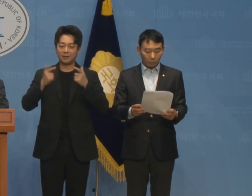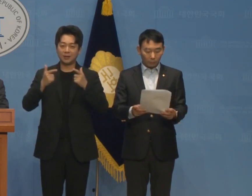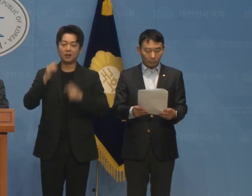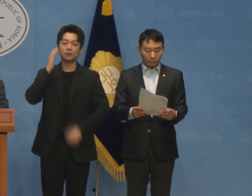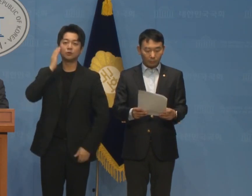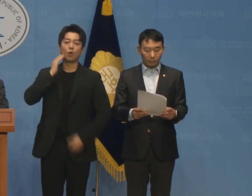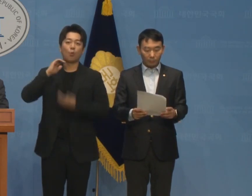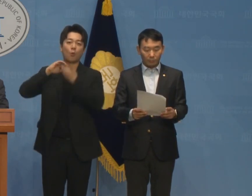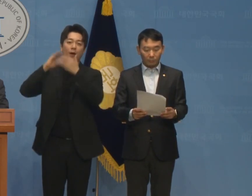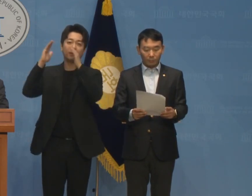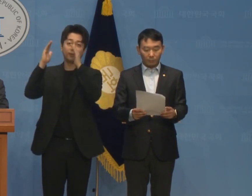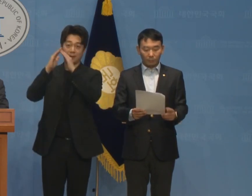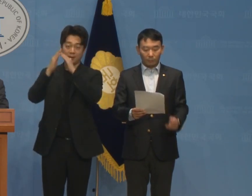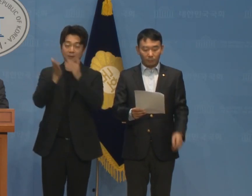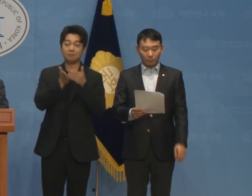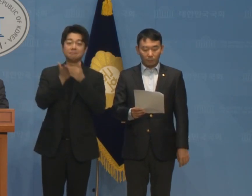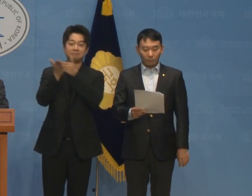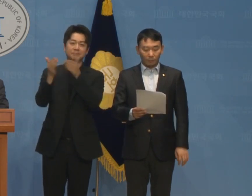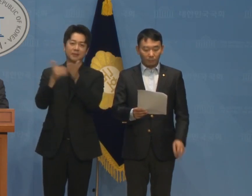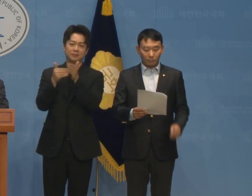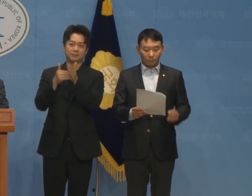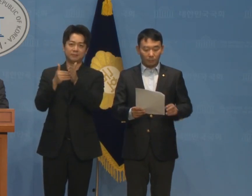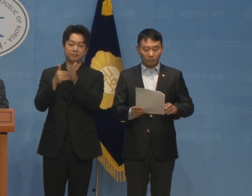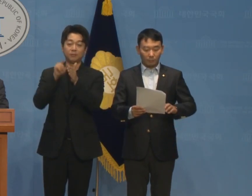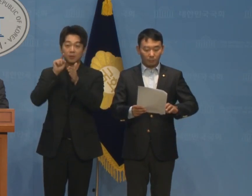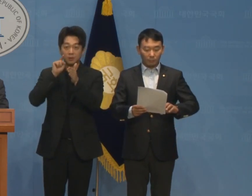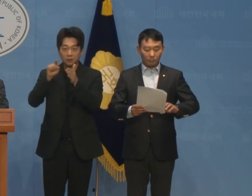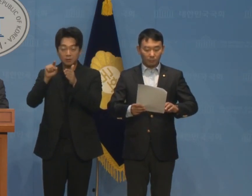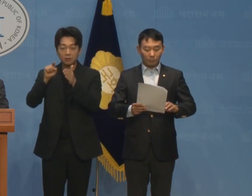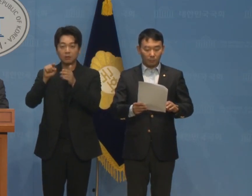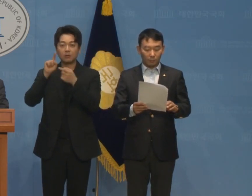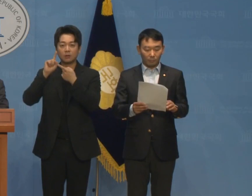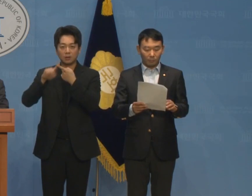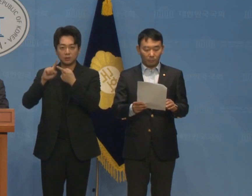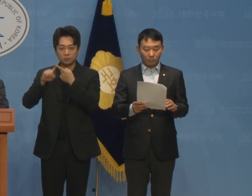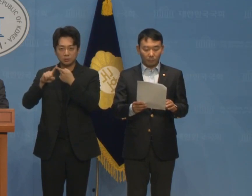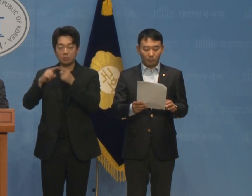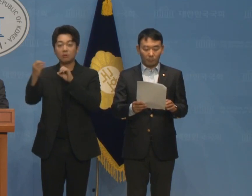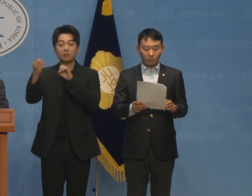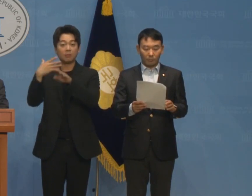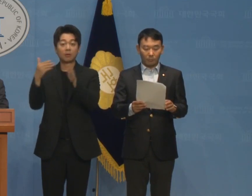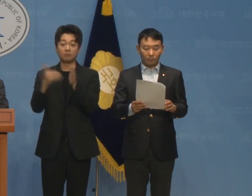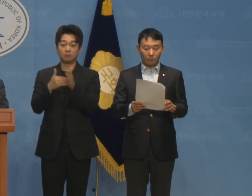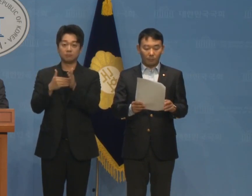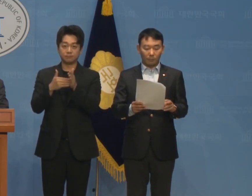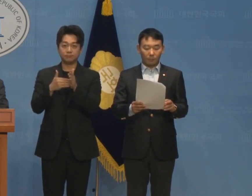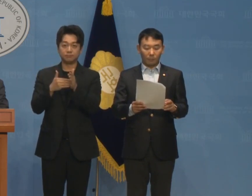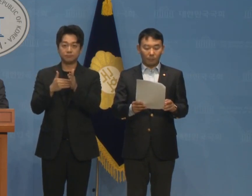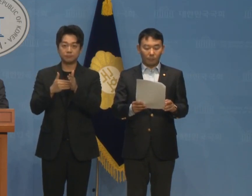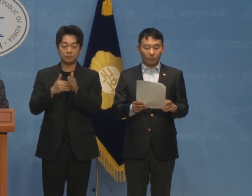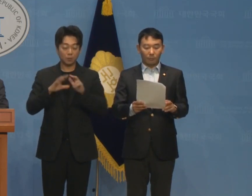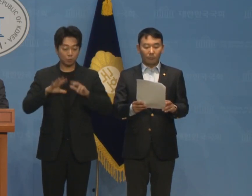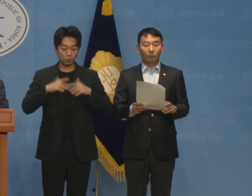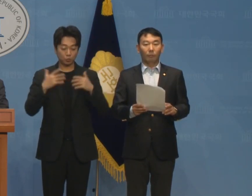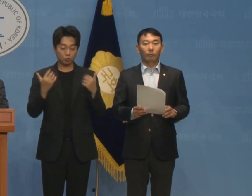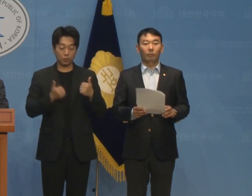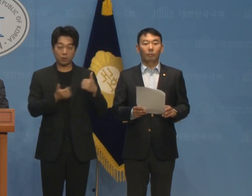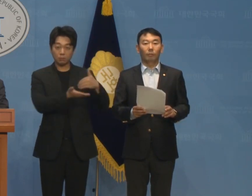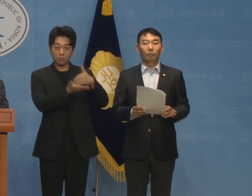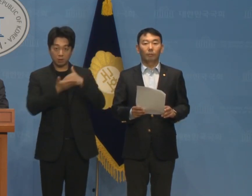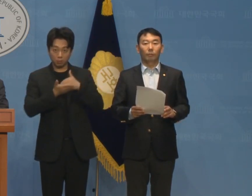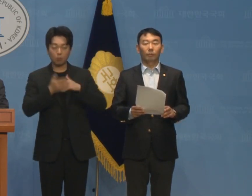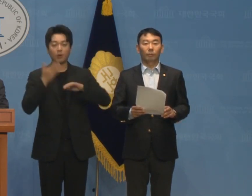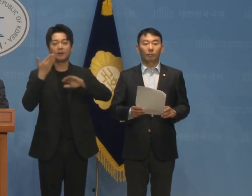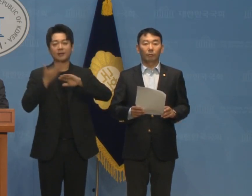것으로 이는 청와대에서 답변으로 끝날 일이었고 이번 국회 청원과는